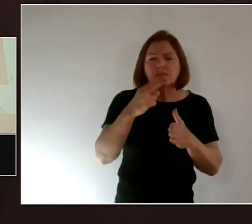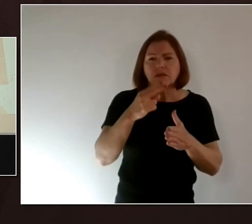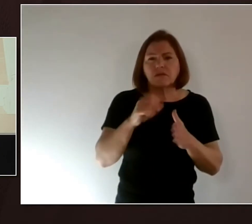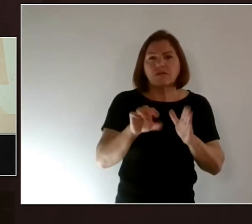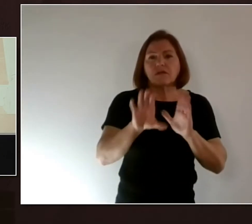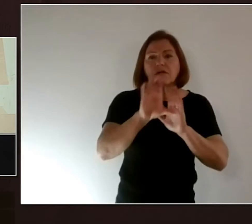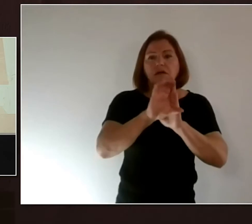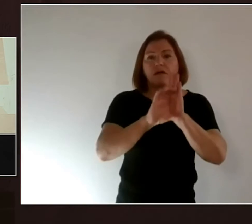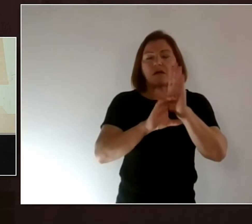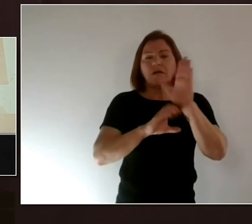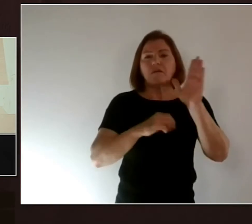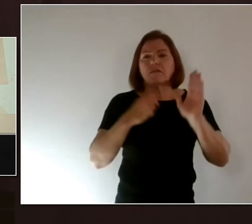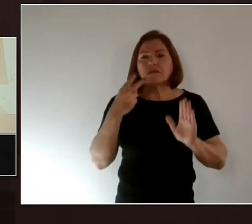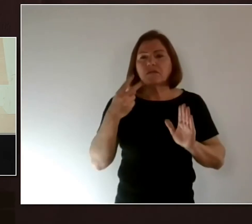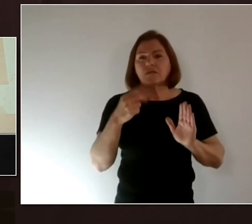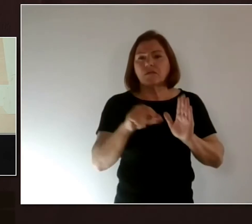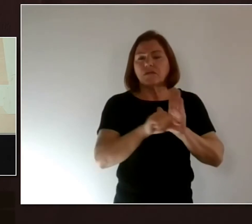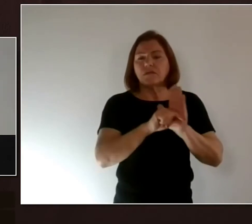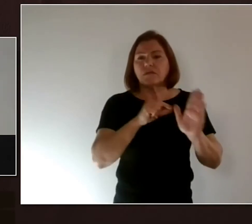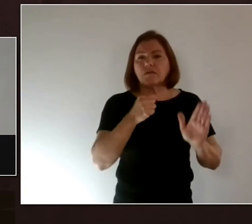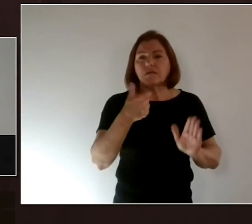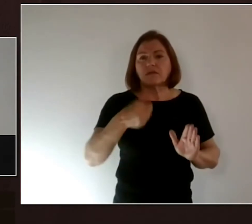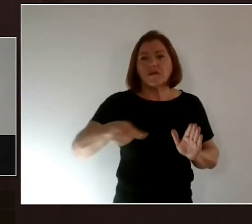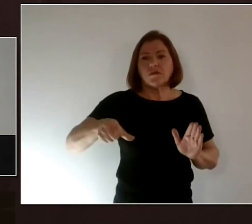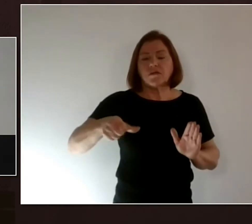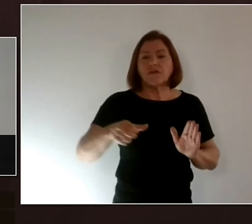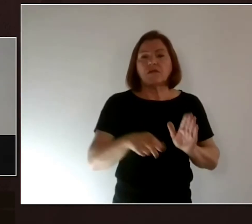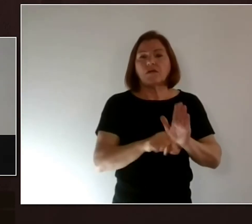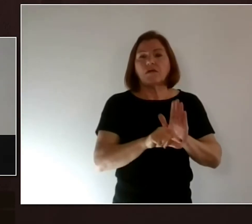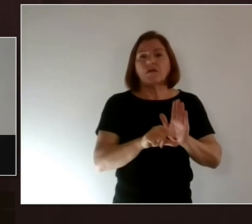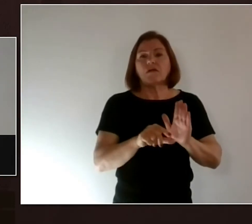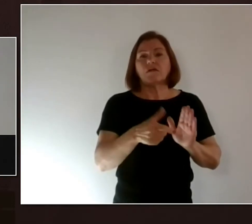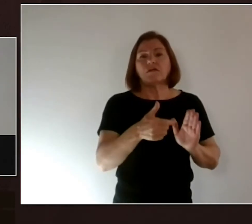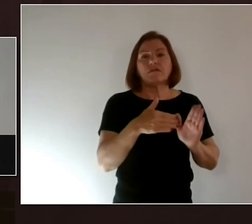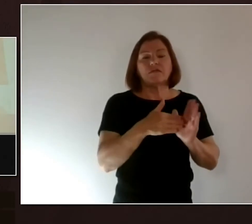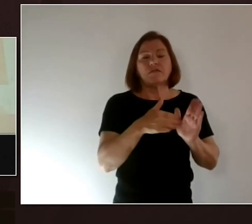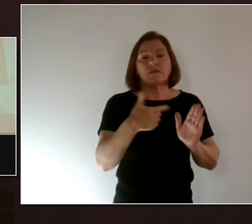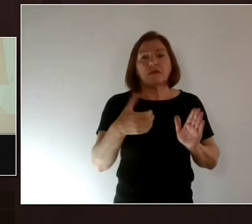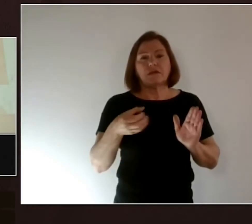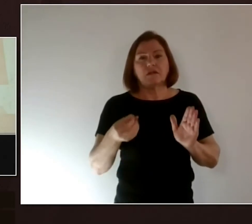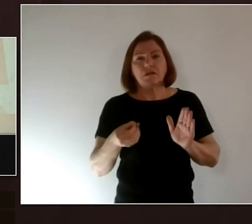eles não buscam, né, a glória dos homens. É por isso